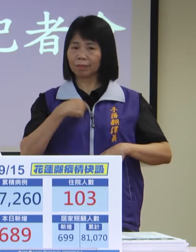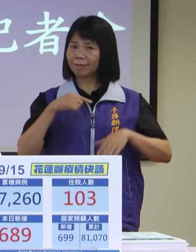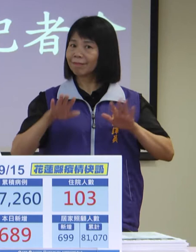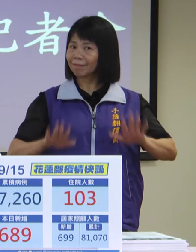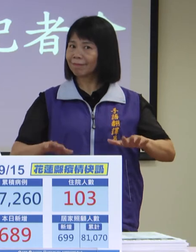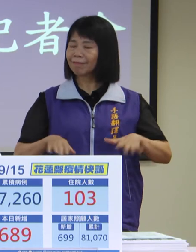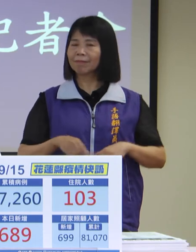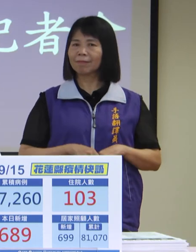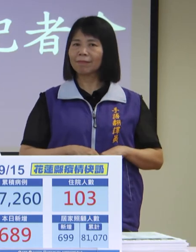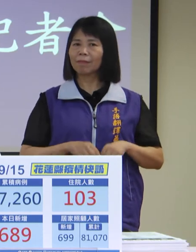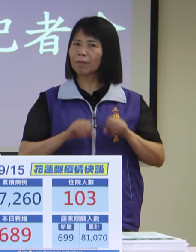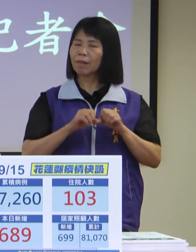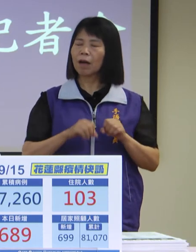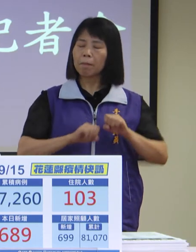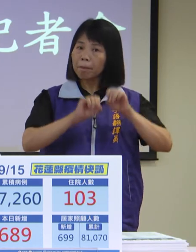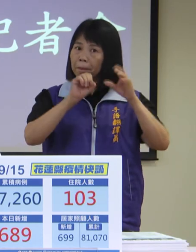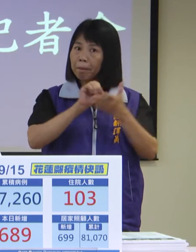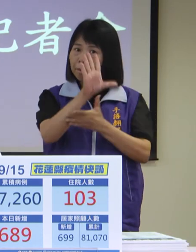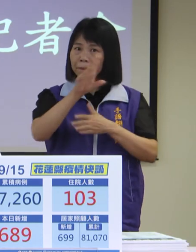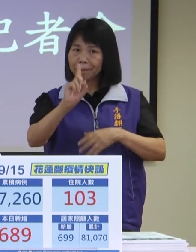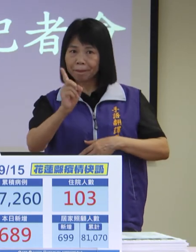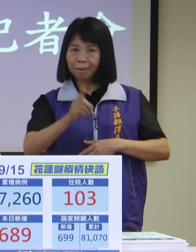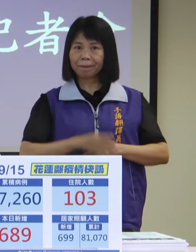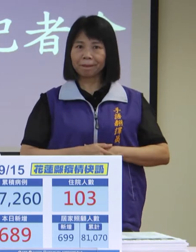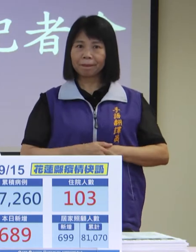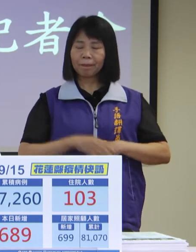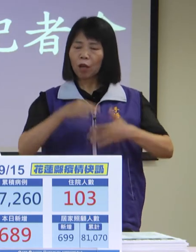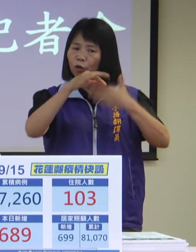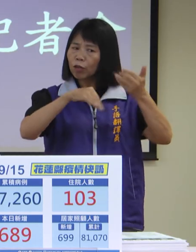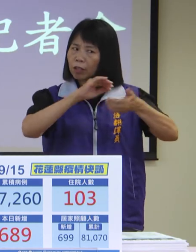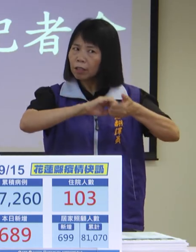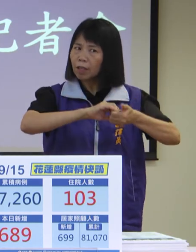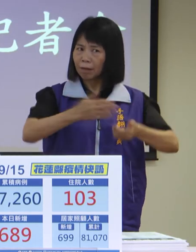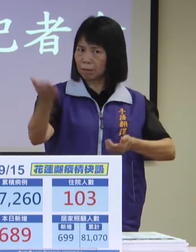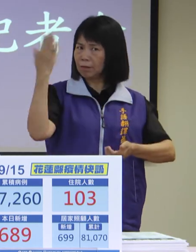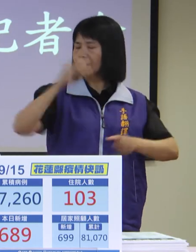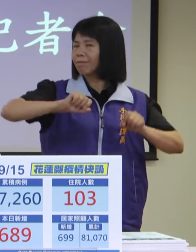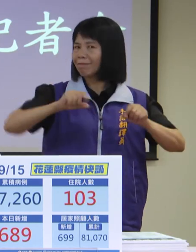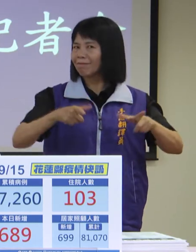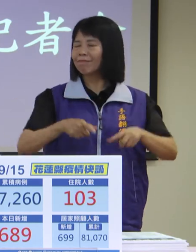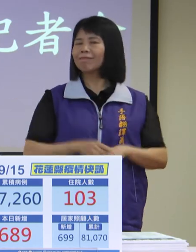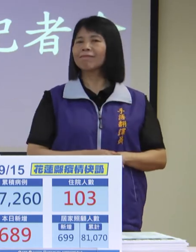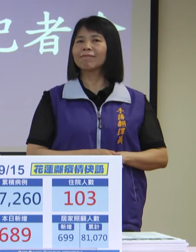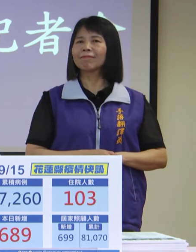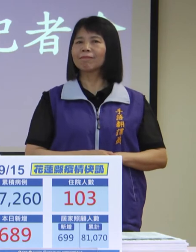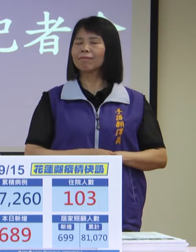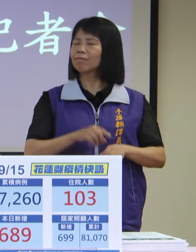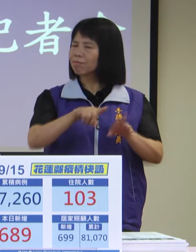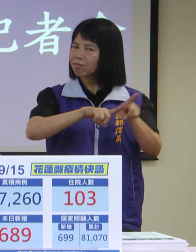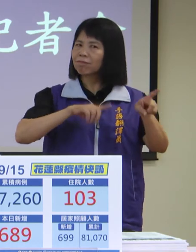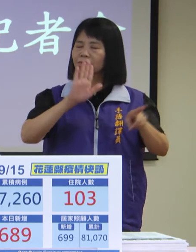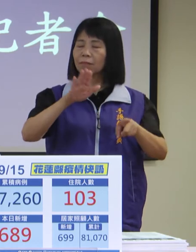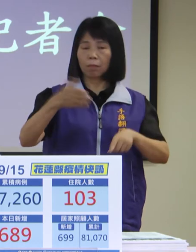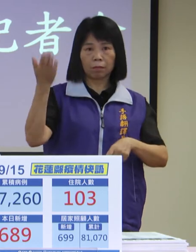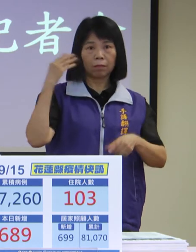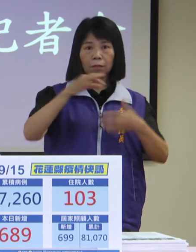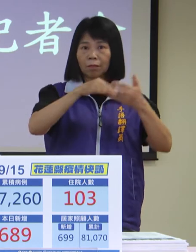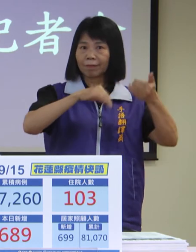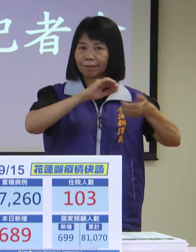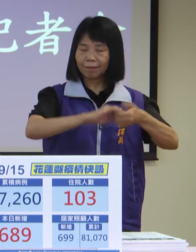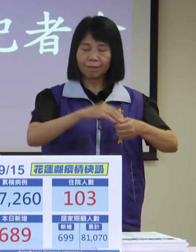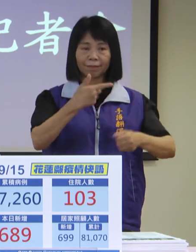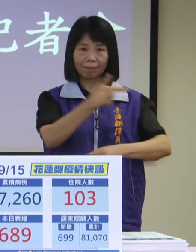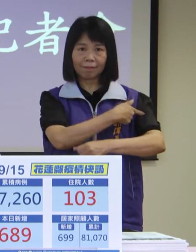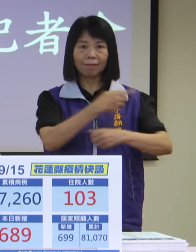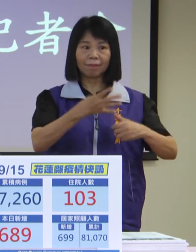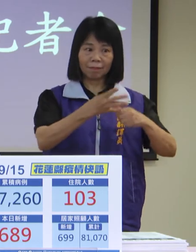我们下期要特别做报告的那这里的规定跟以前有点不太一样那以前呢是规定说这个